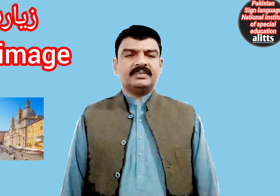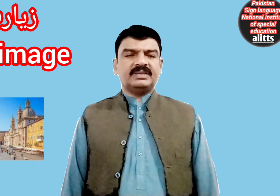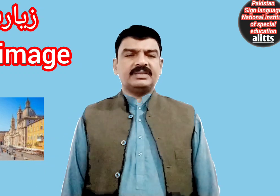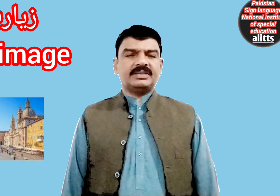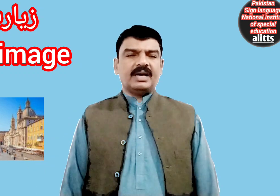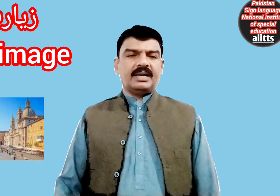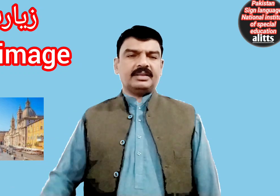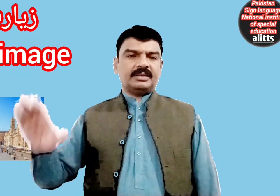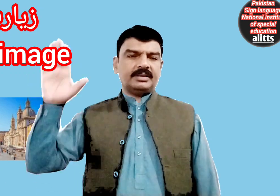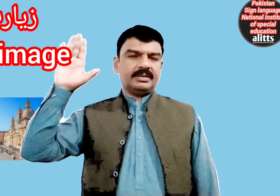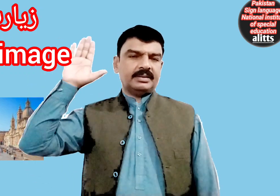ज़ियारत,